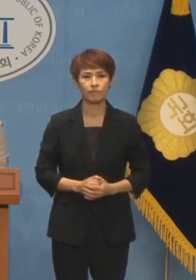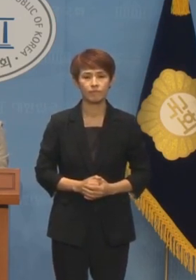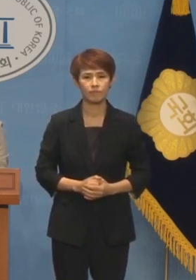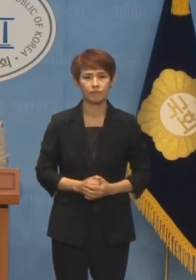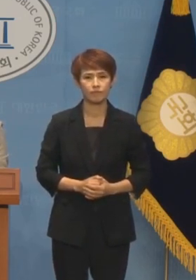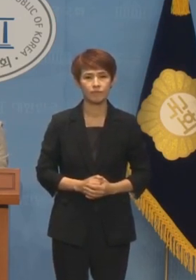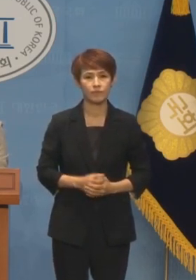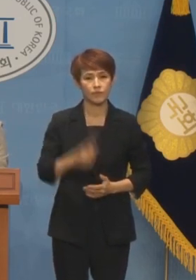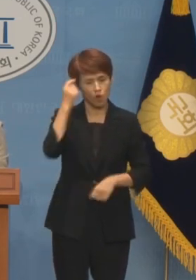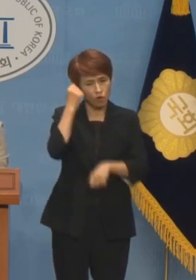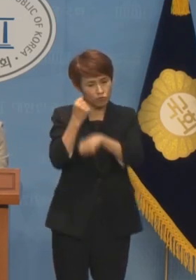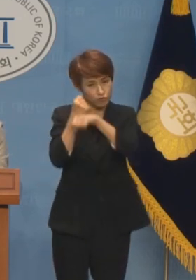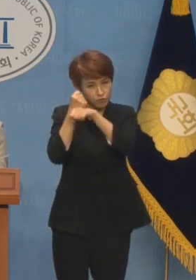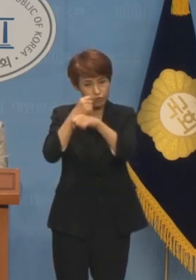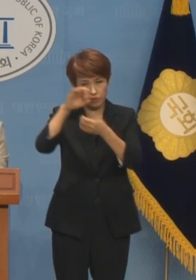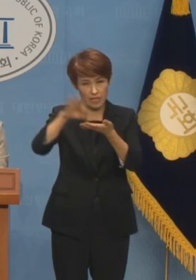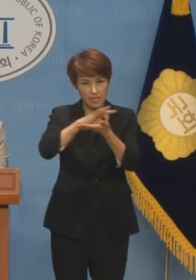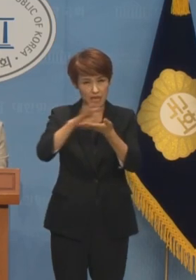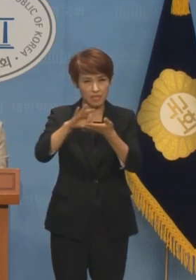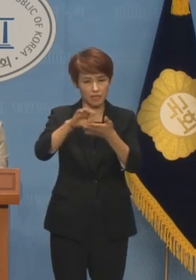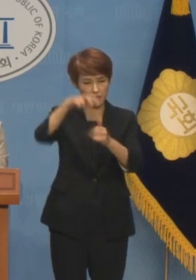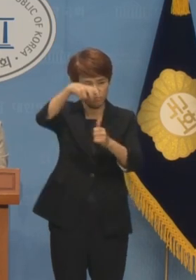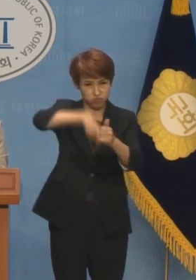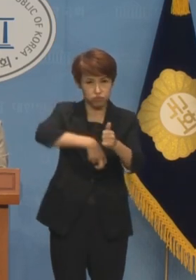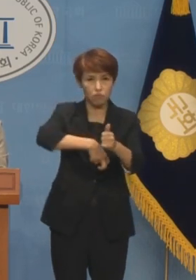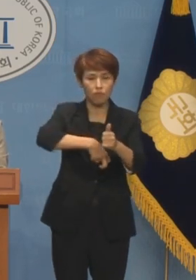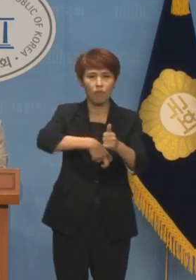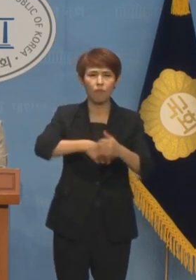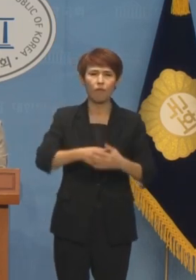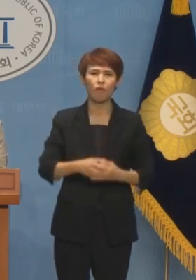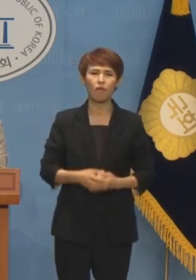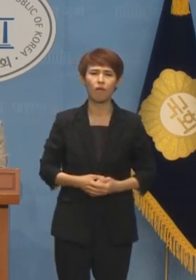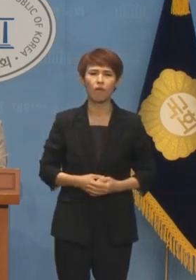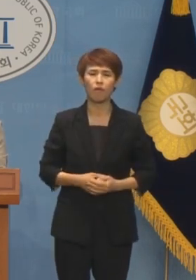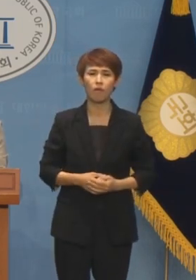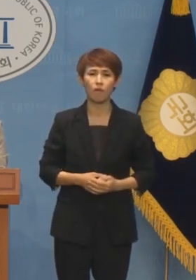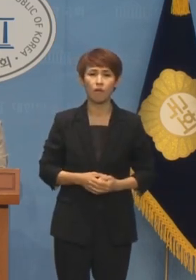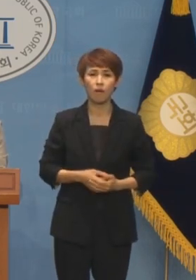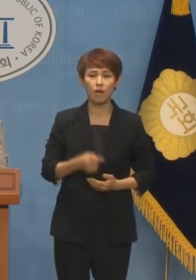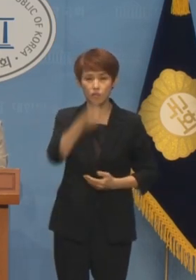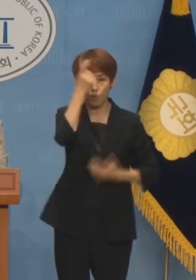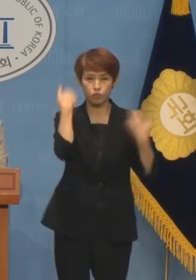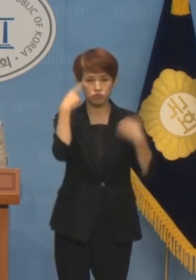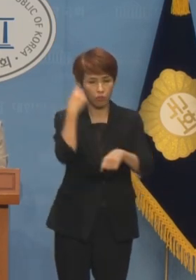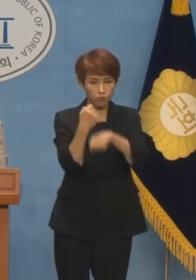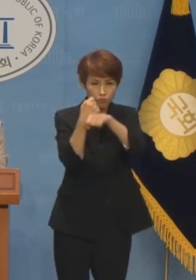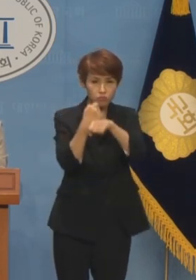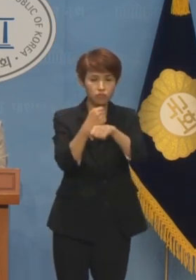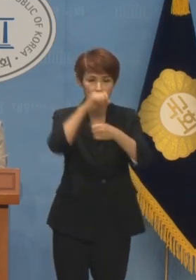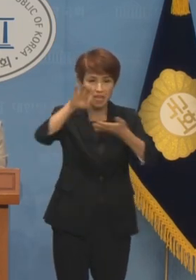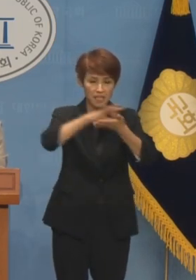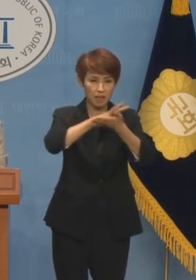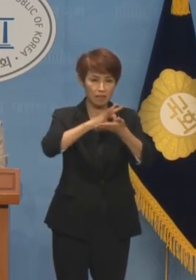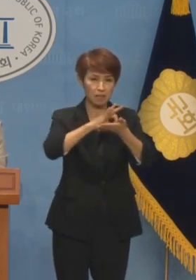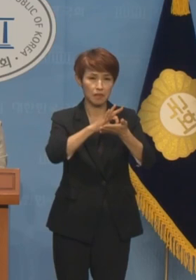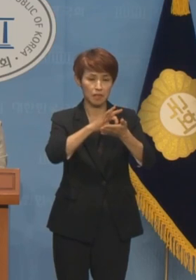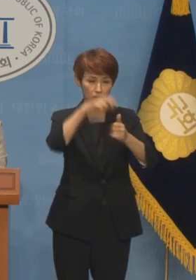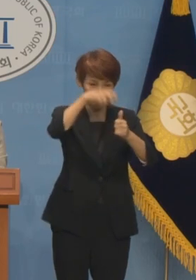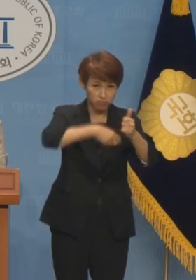출연연 예산을 난도질하면서 R&D 예산을 증액하겠다니 소도 웃을 일입니다.